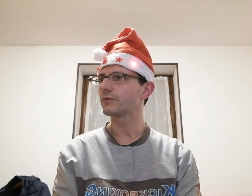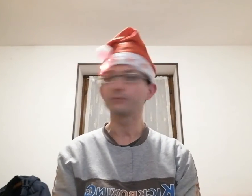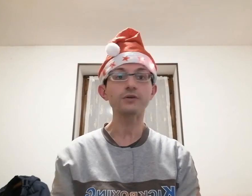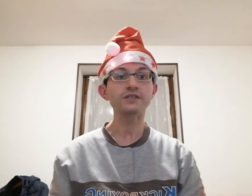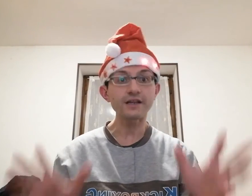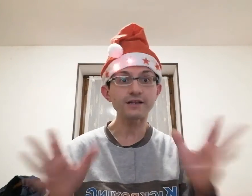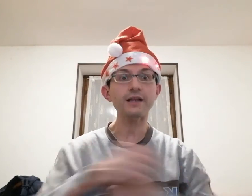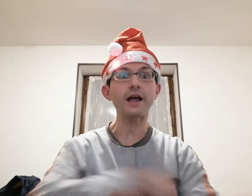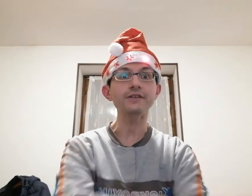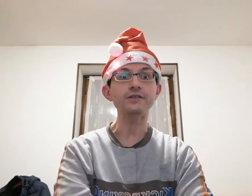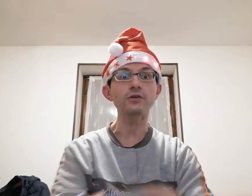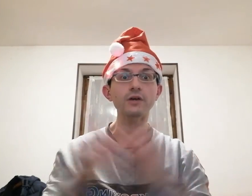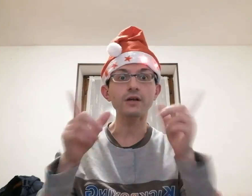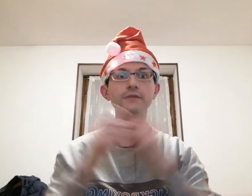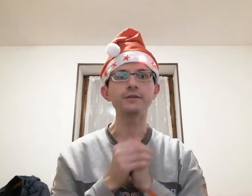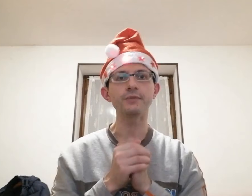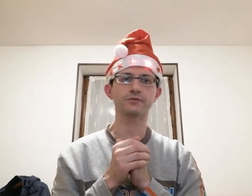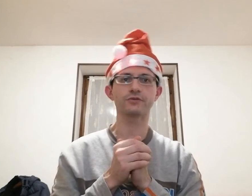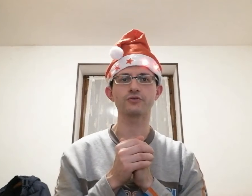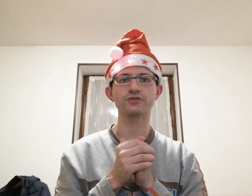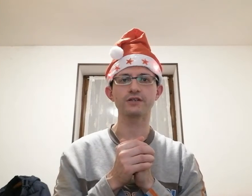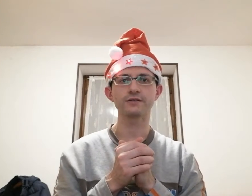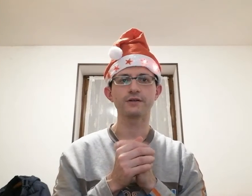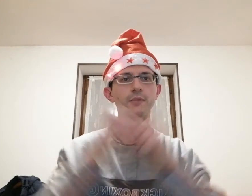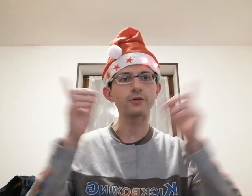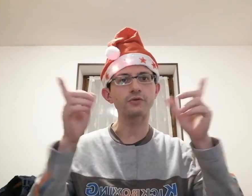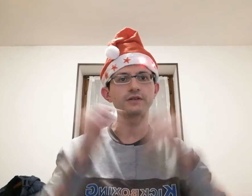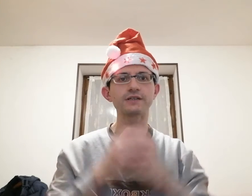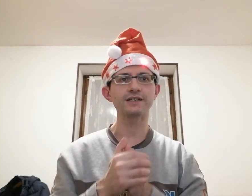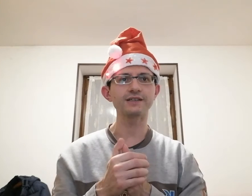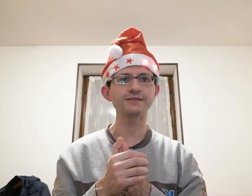Un po' di gente ha visto il video che ho fatto io, Oscar, per gli auguri di Natale.